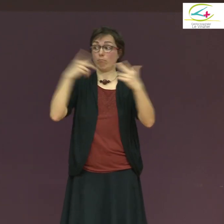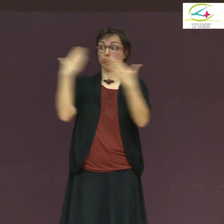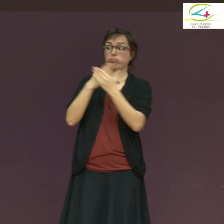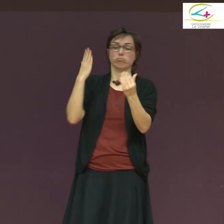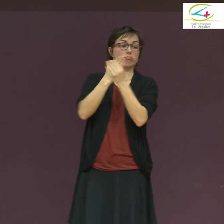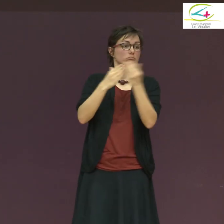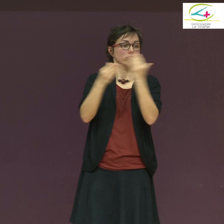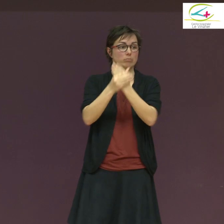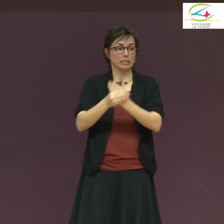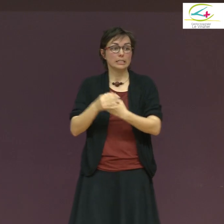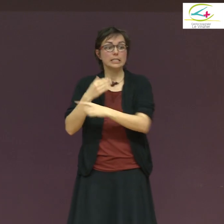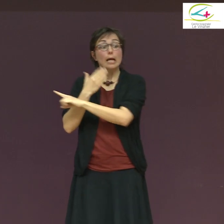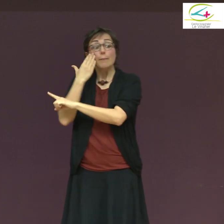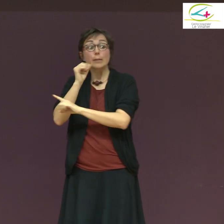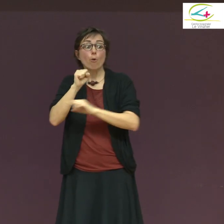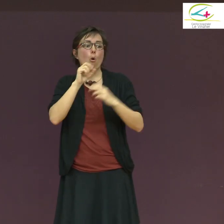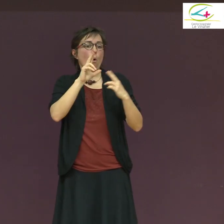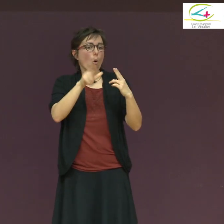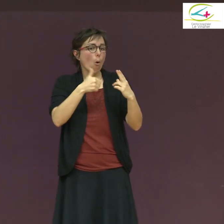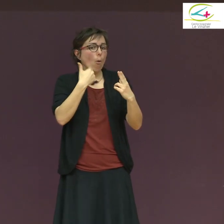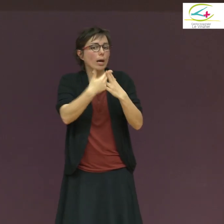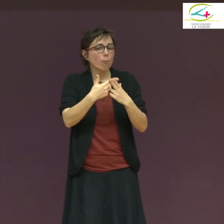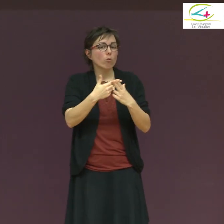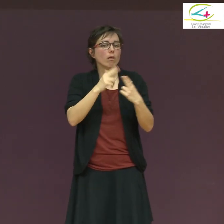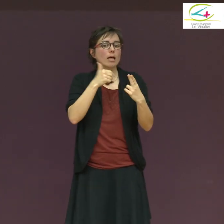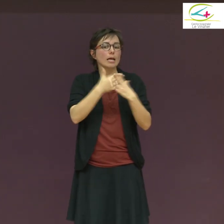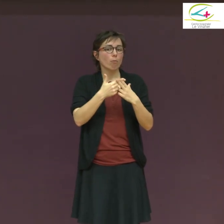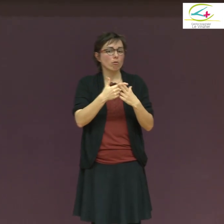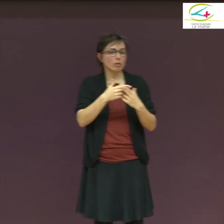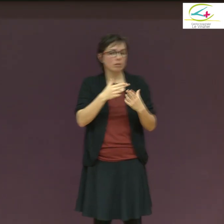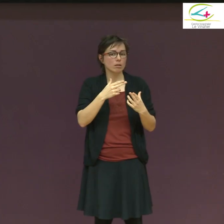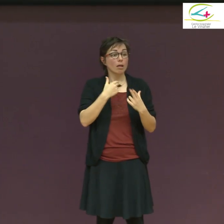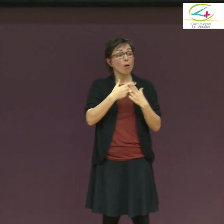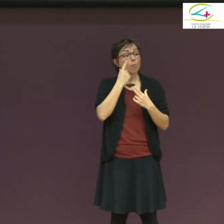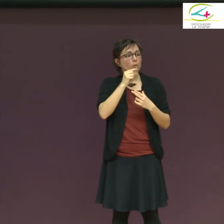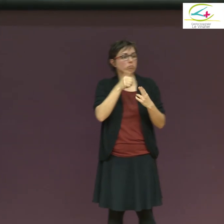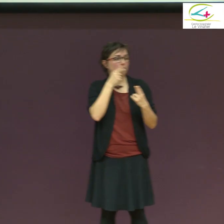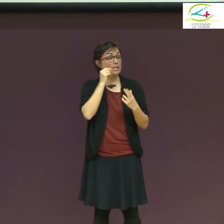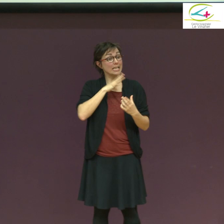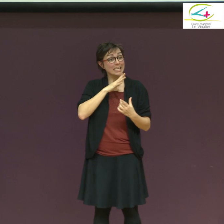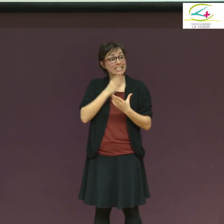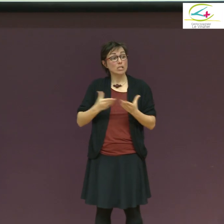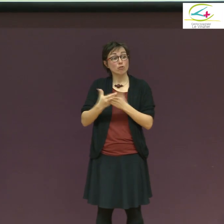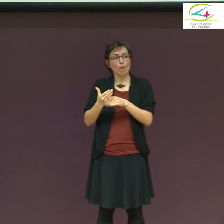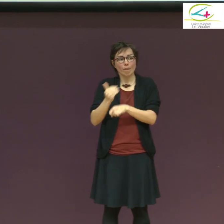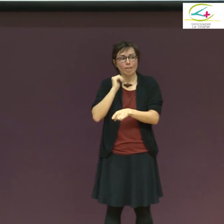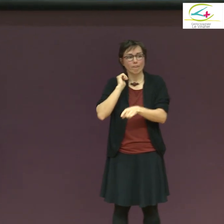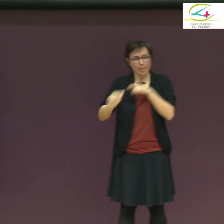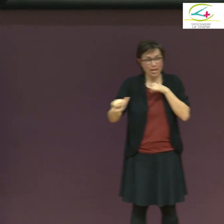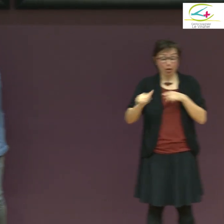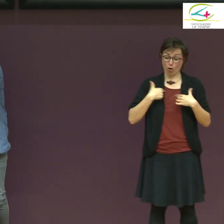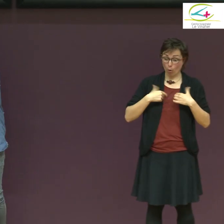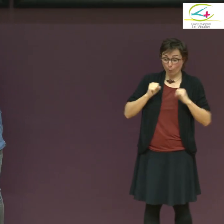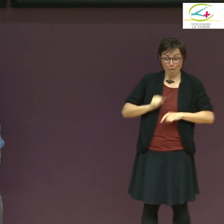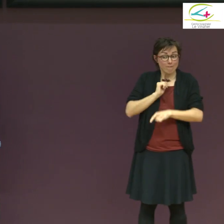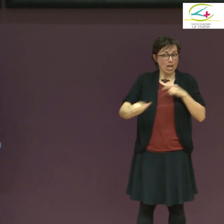Et si je peux répondre aussi un peu ou prolonger la question de monsieur, je pense qu'il y a le côté du faire. Qu'est-ce qu'on peut faire,